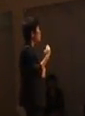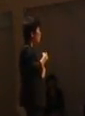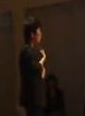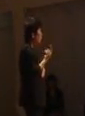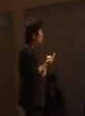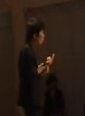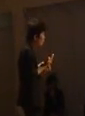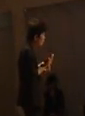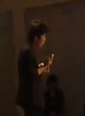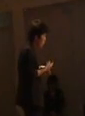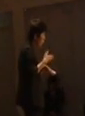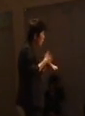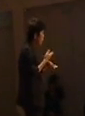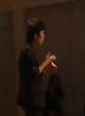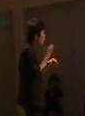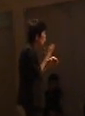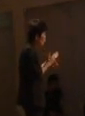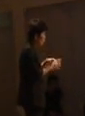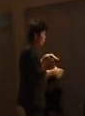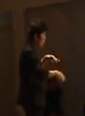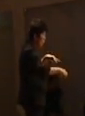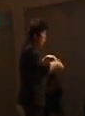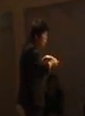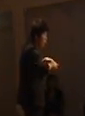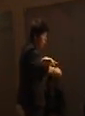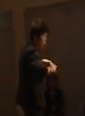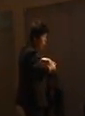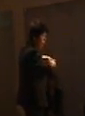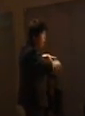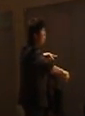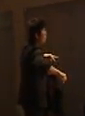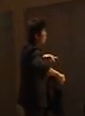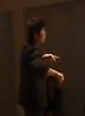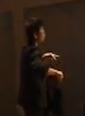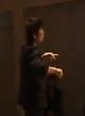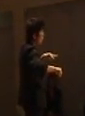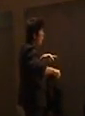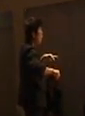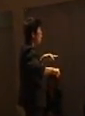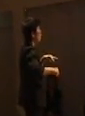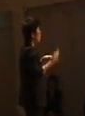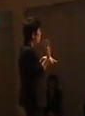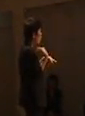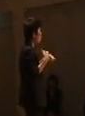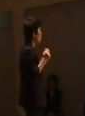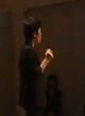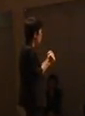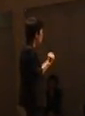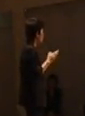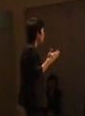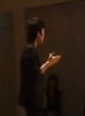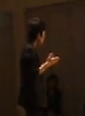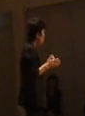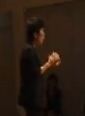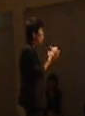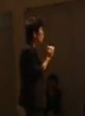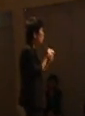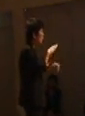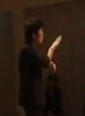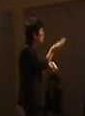で、義足で乗せ、その走ってもいるんだけども、誰一人として義足のことには触れない。で、い